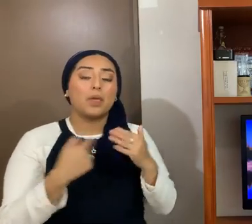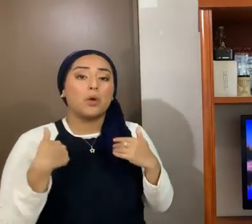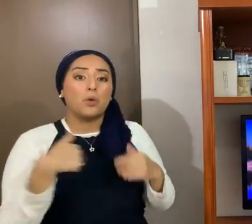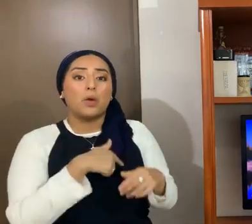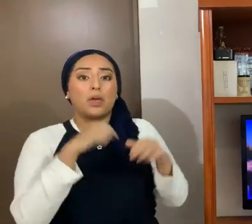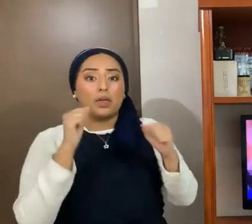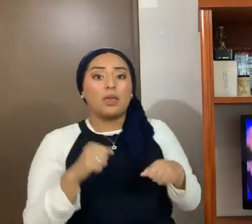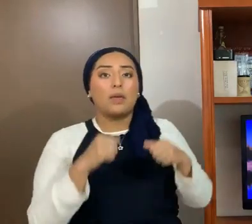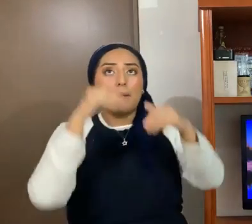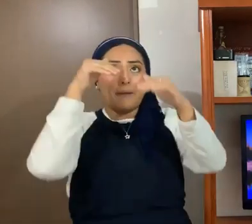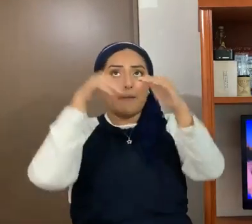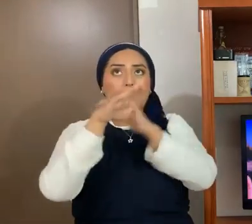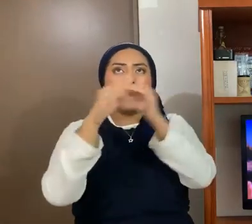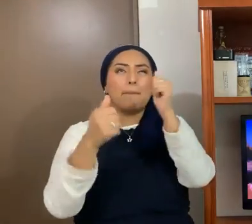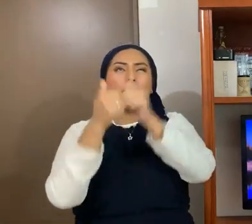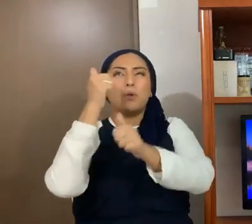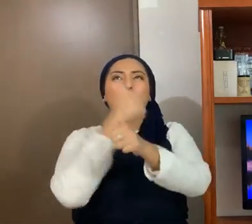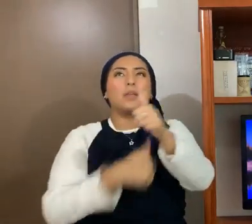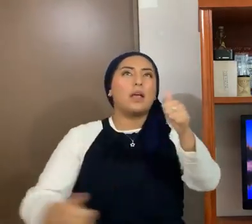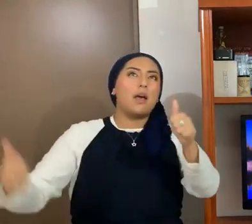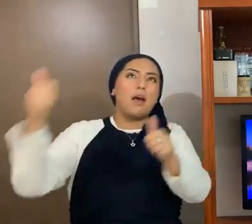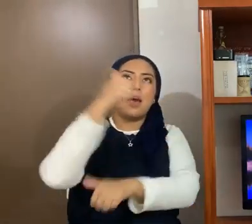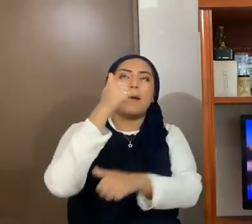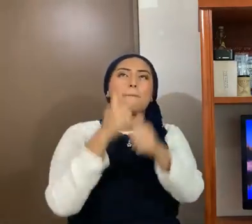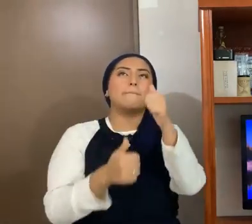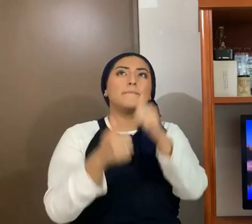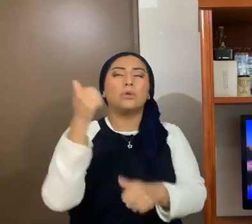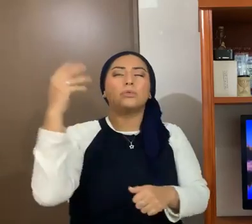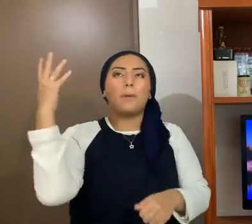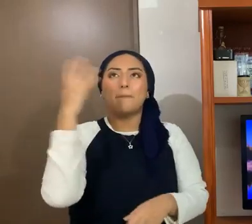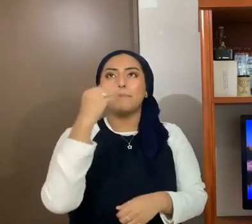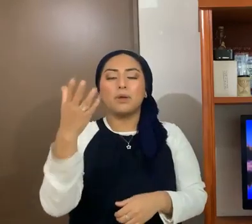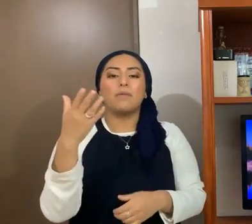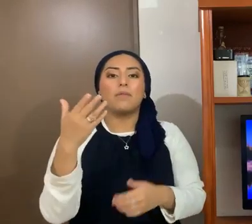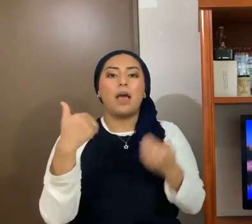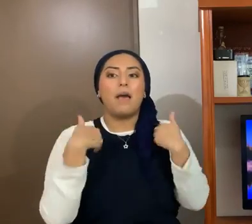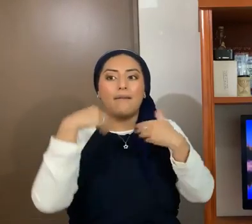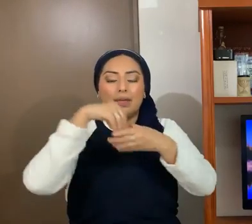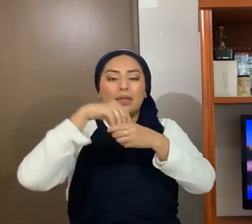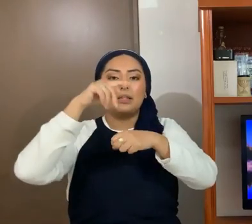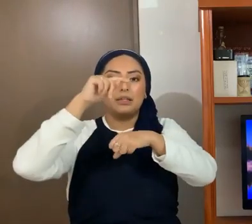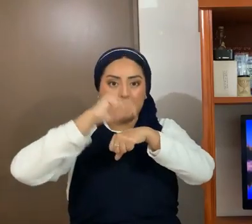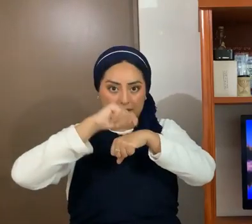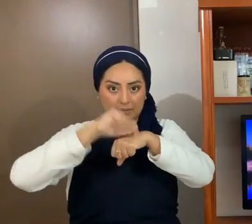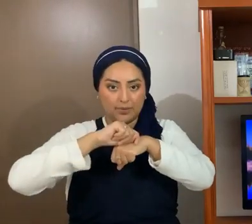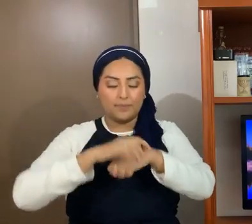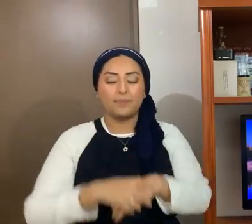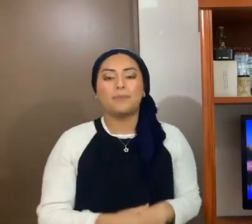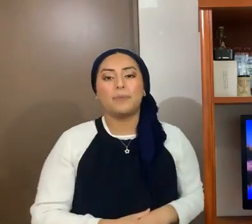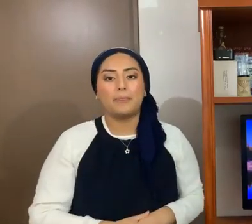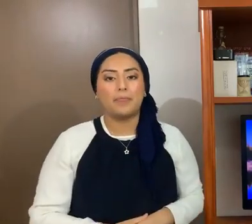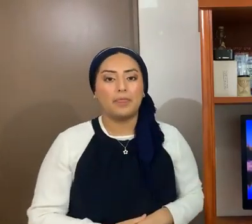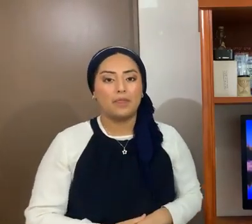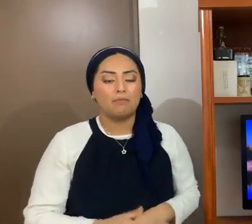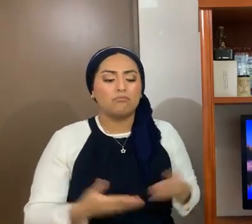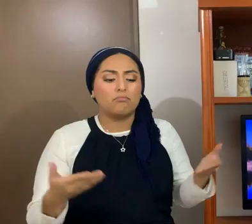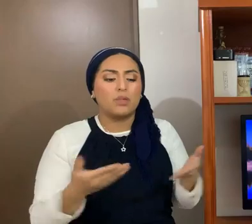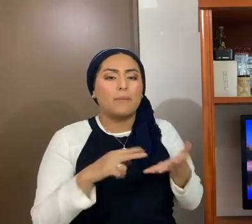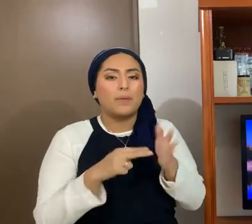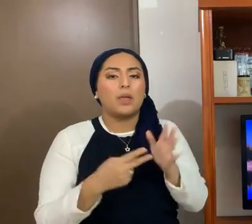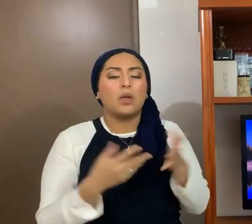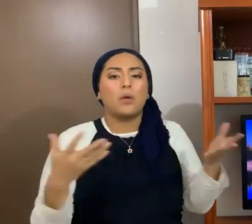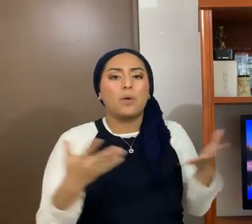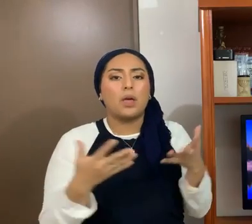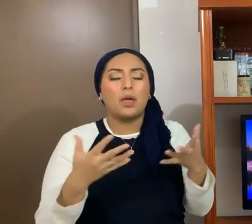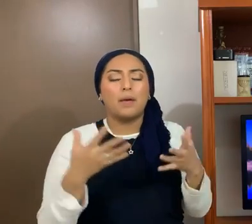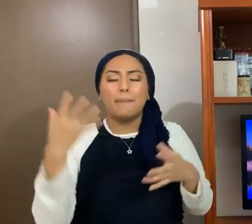acceso a lo más alto, a lo más hermoso, a los tesoros que estaban en el templo. ¿A qué se refiere esto, amados Sajín? ¿Cuáles son